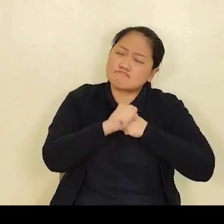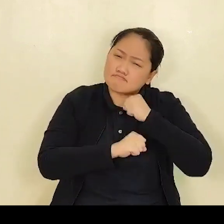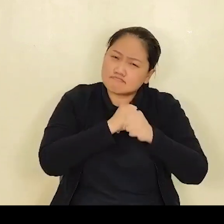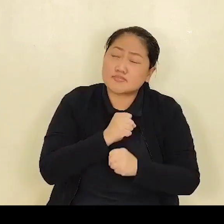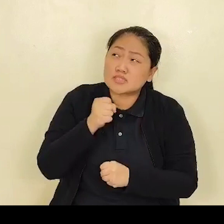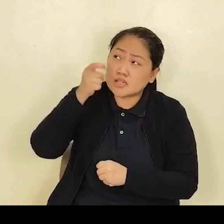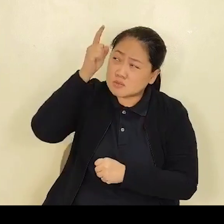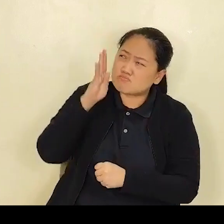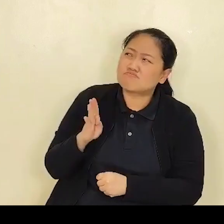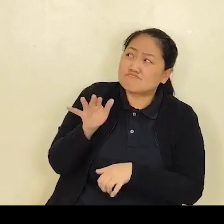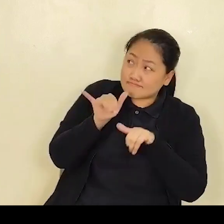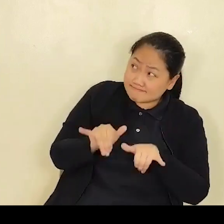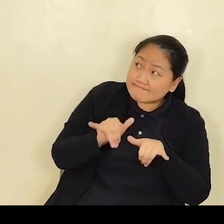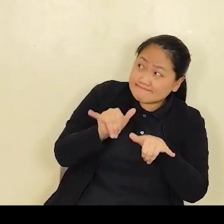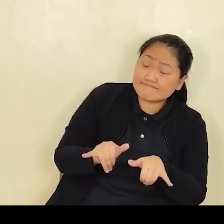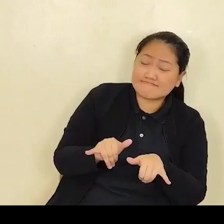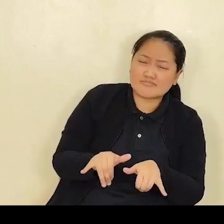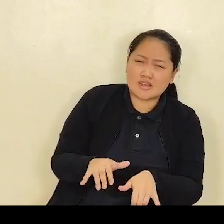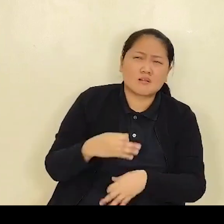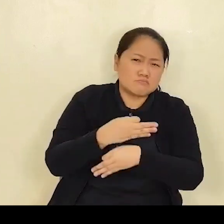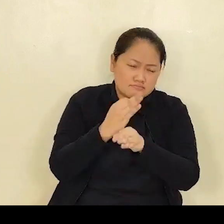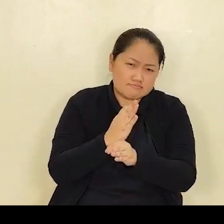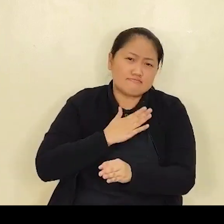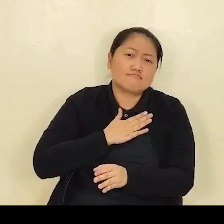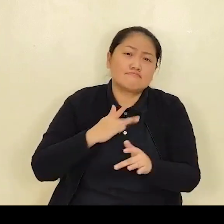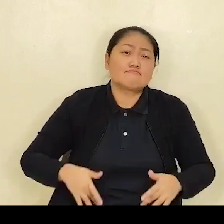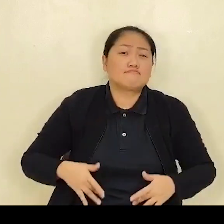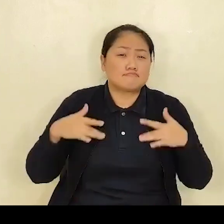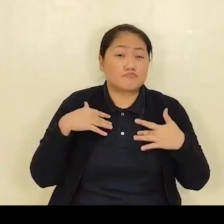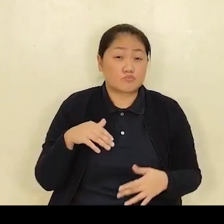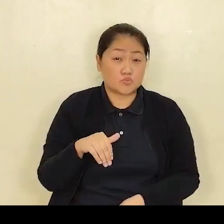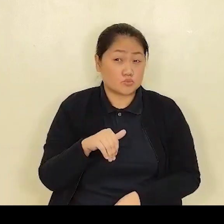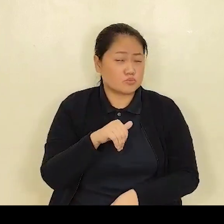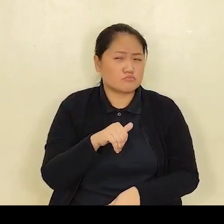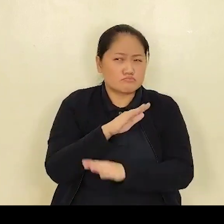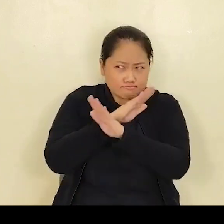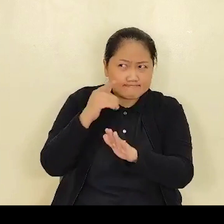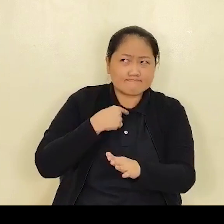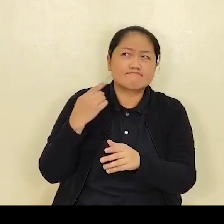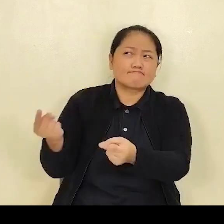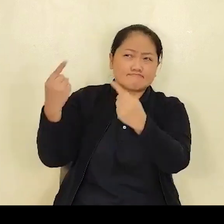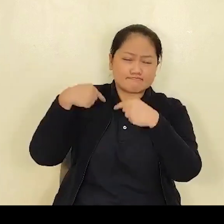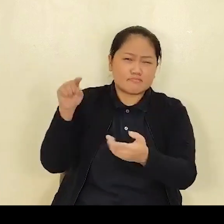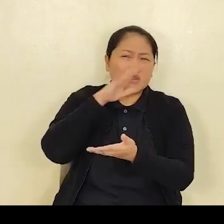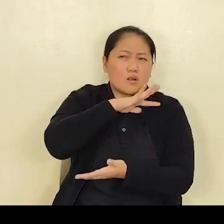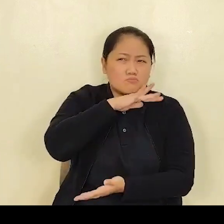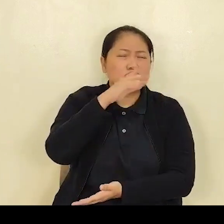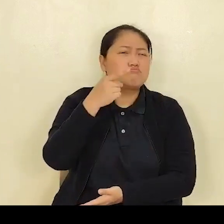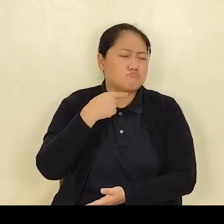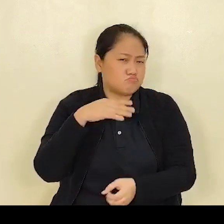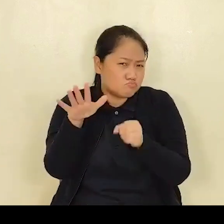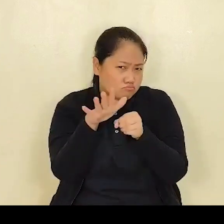na lang muna ako ha. Aayusin ko muna ang buhay ko. O, wag mo muna akong pupuntahan. Ang dumi-dumi